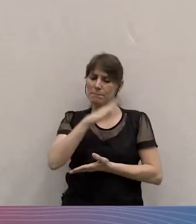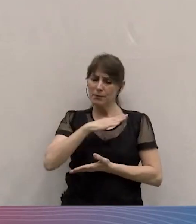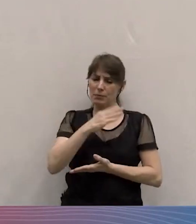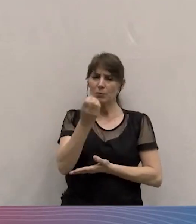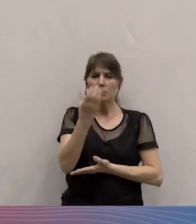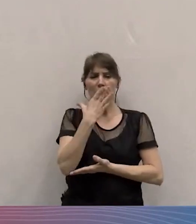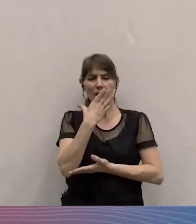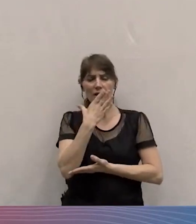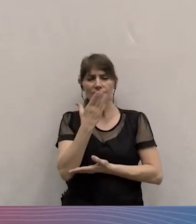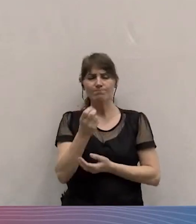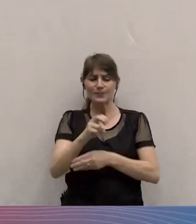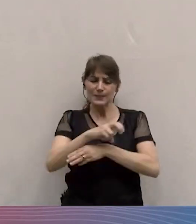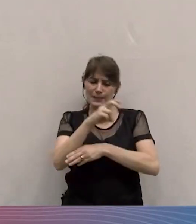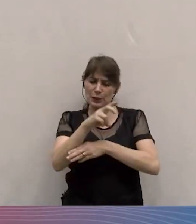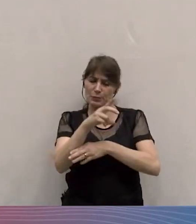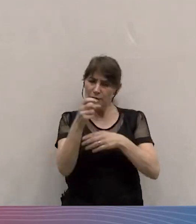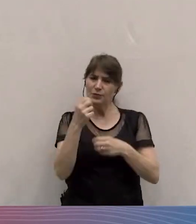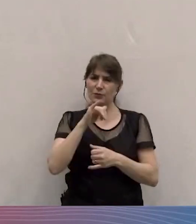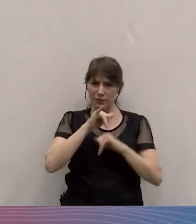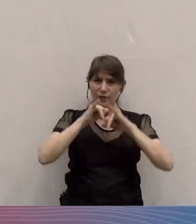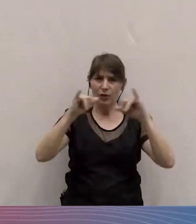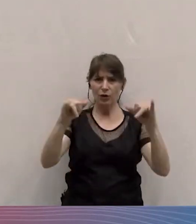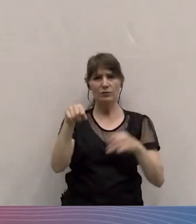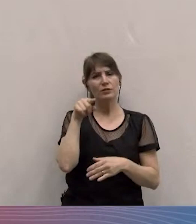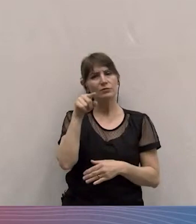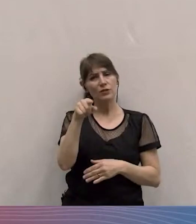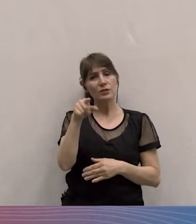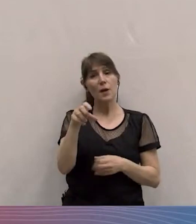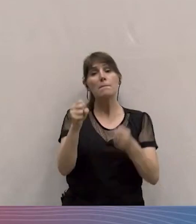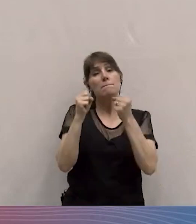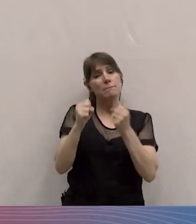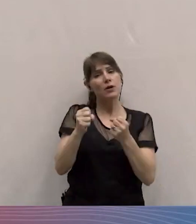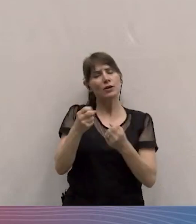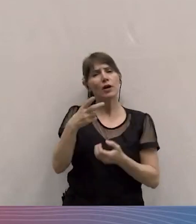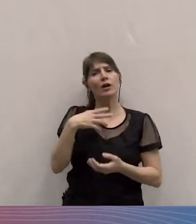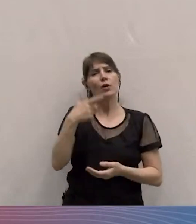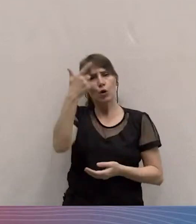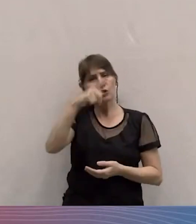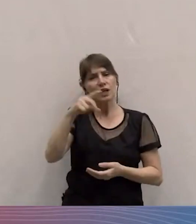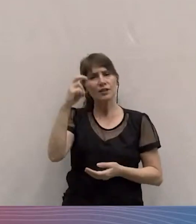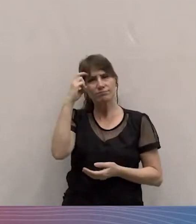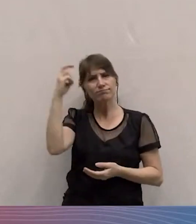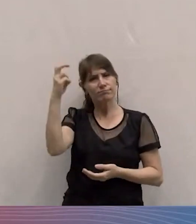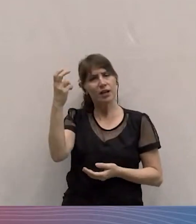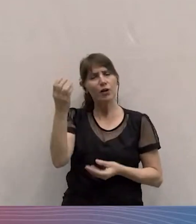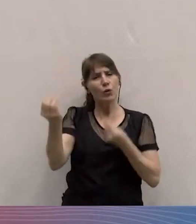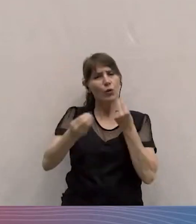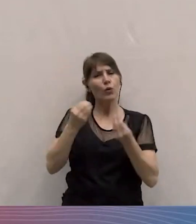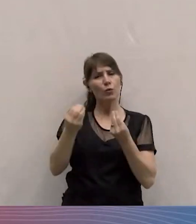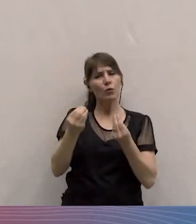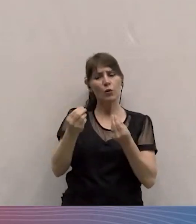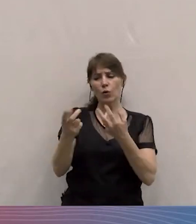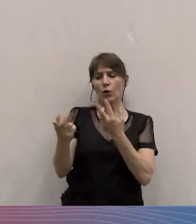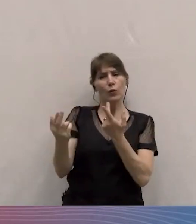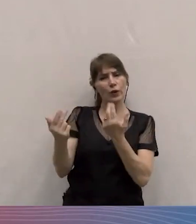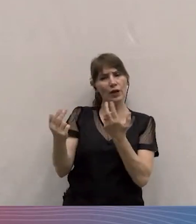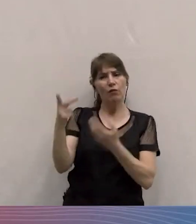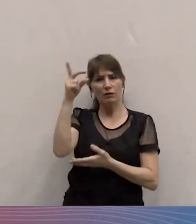disse claramente, né? Você então terá essa capacidade de discernir como Deus.